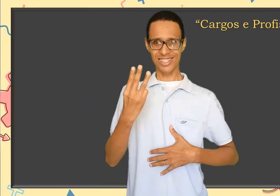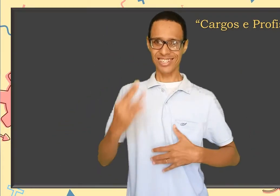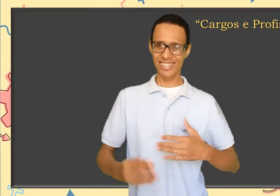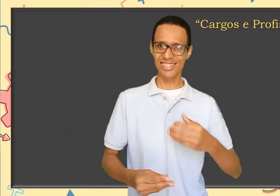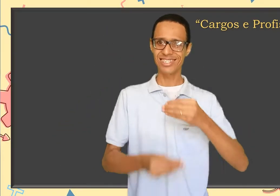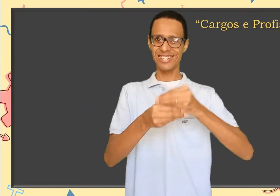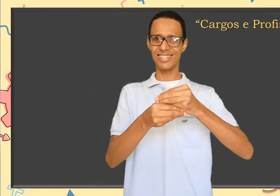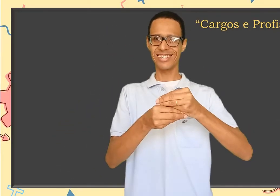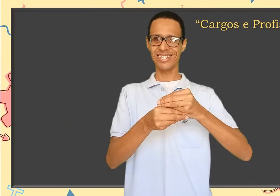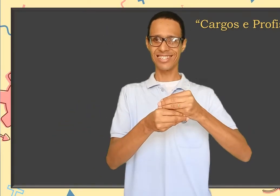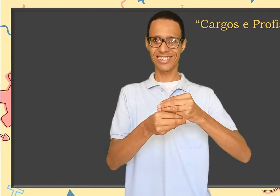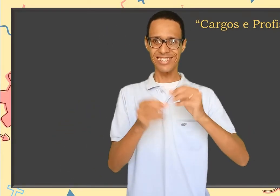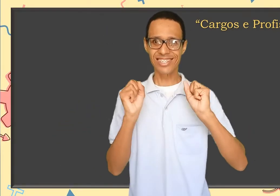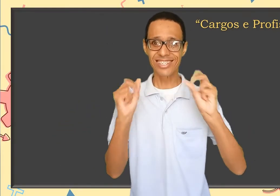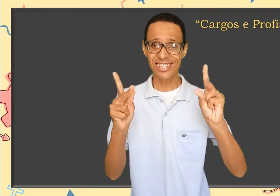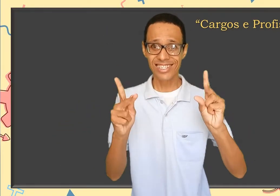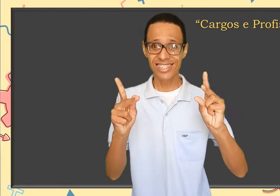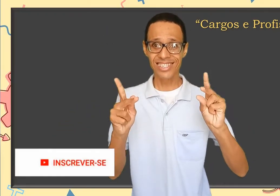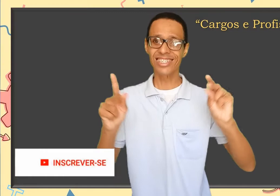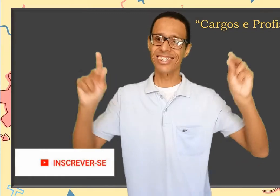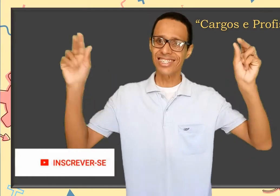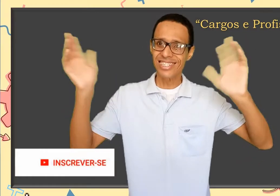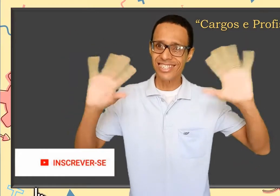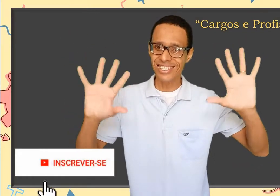parte 3. Então,